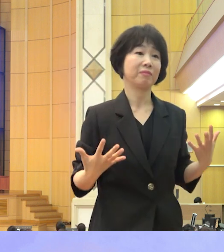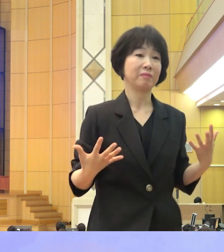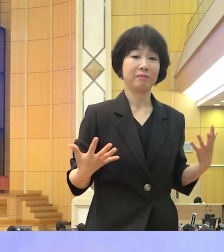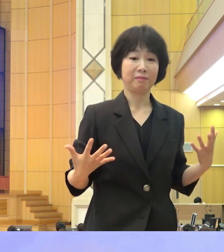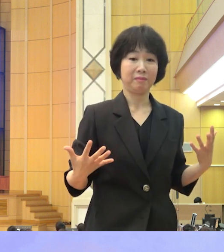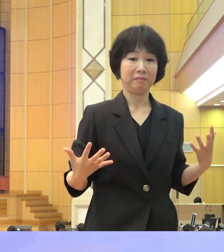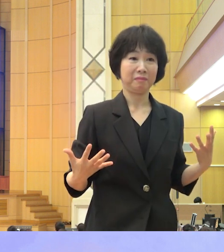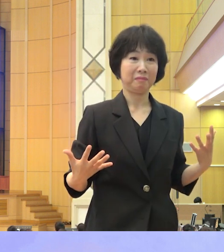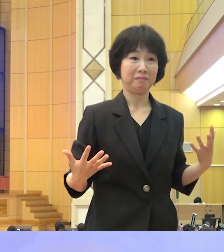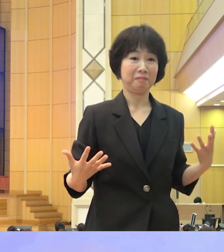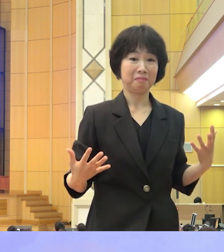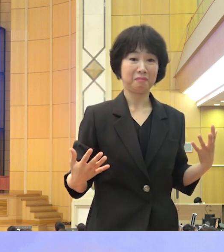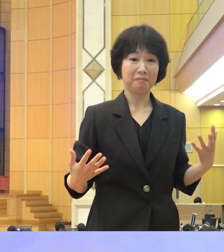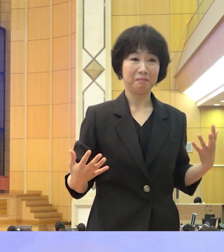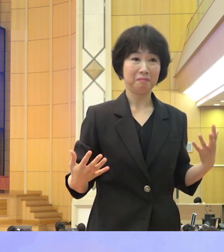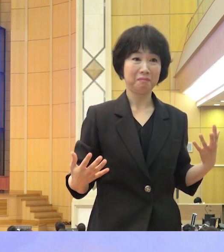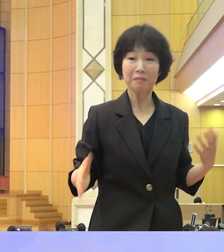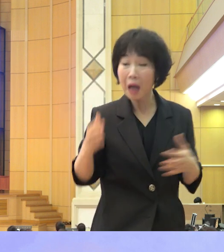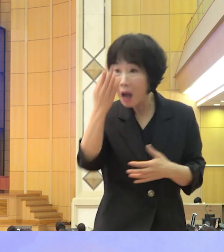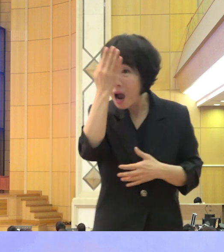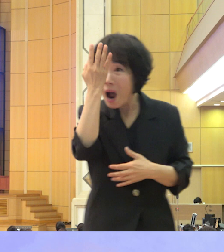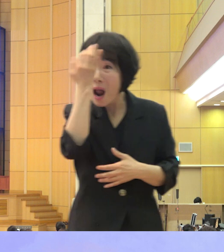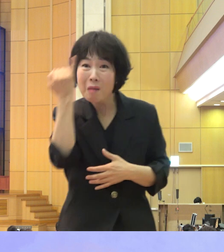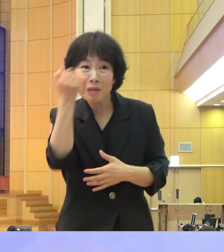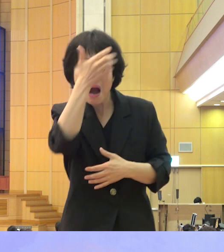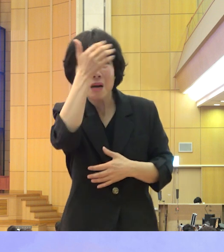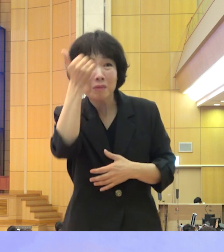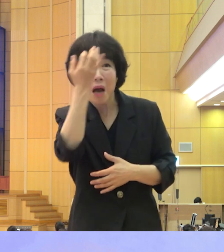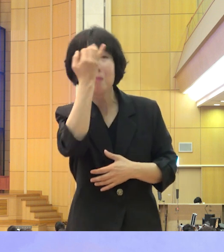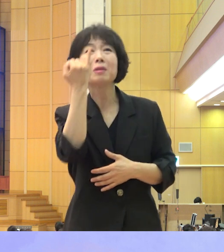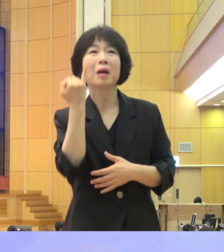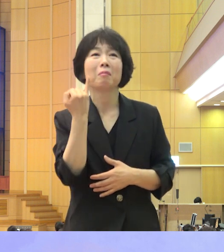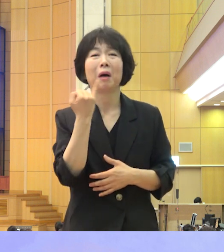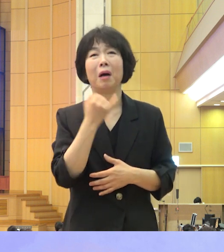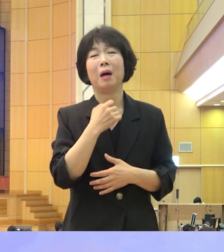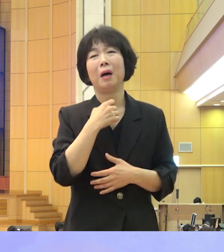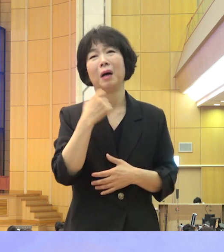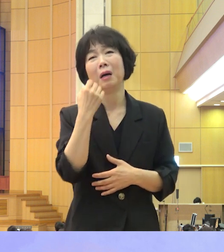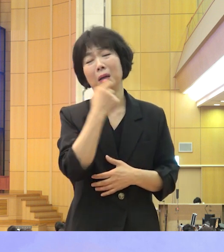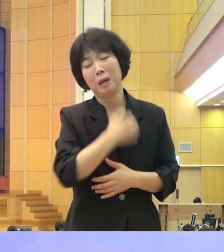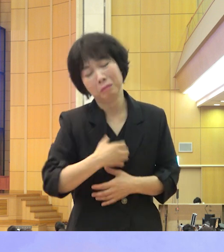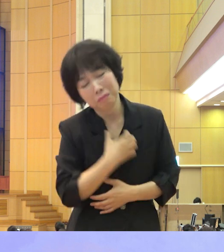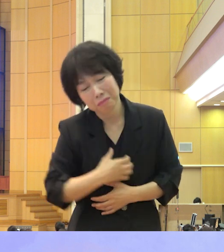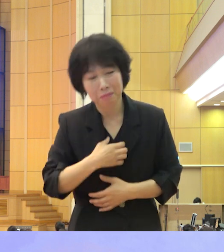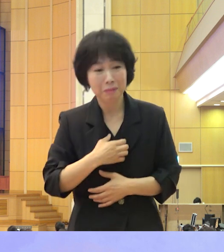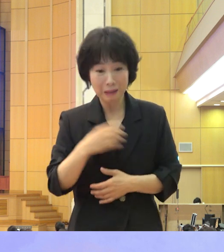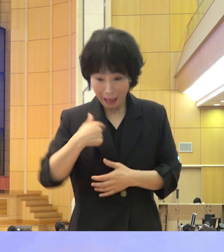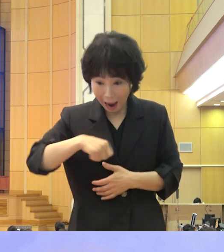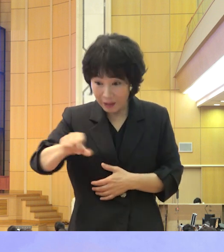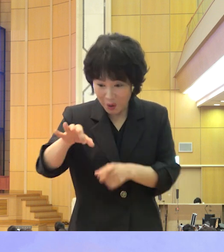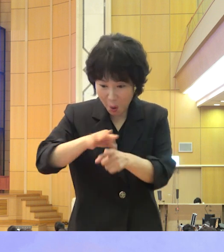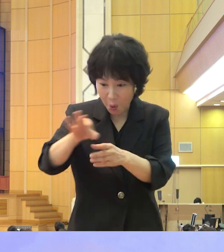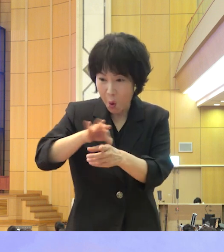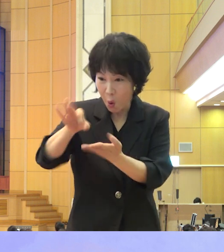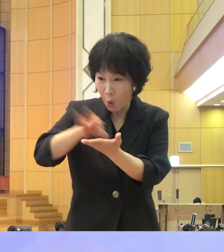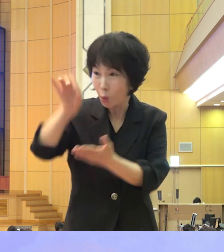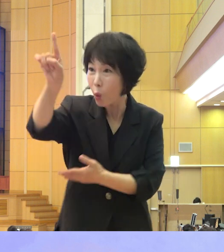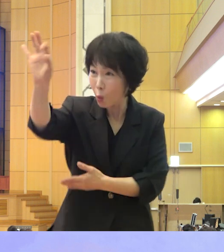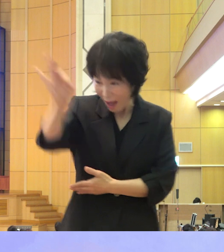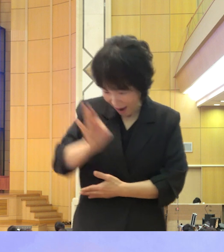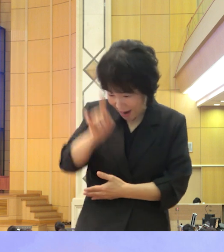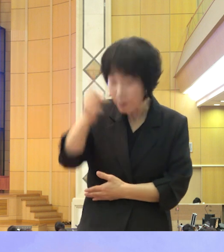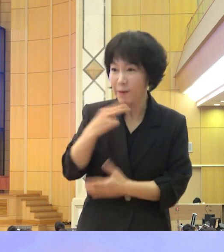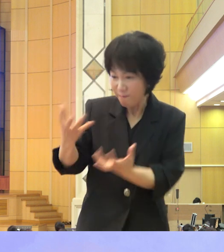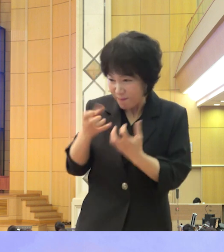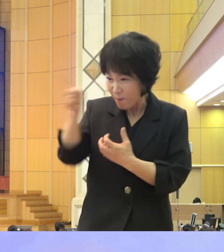안 줘. 그러면 그 연세 많으신 분들끼리도 무시당해요. 그래서 자녀들이